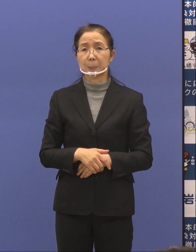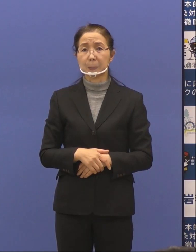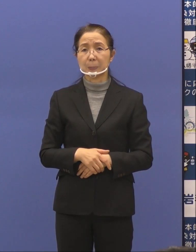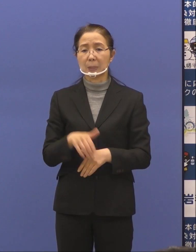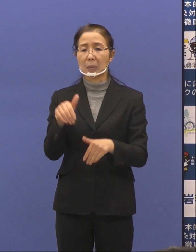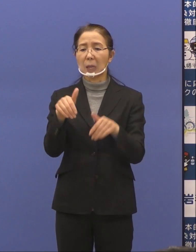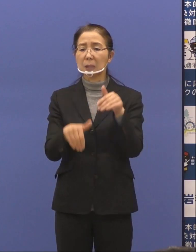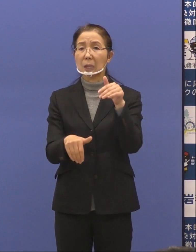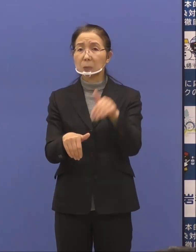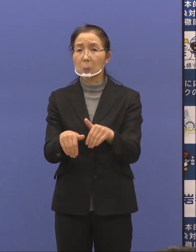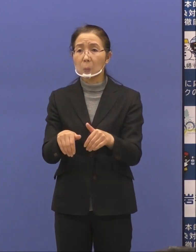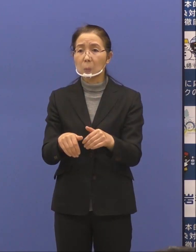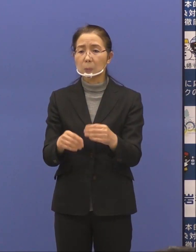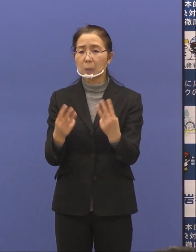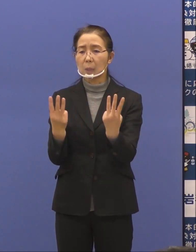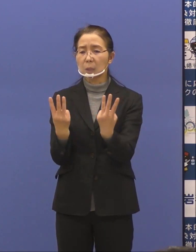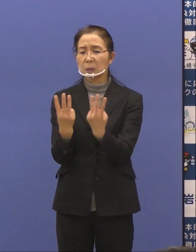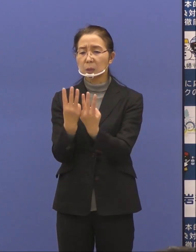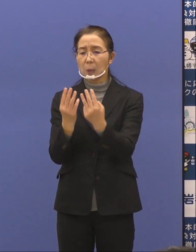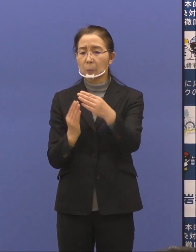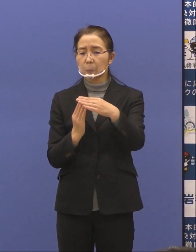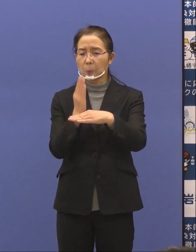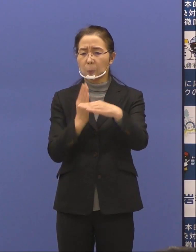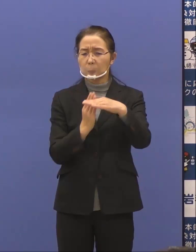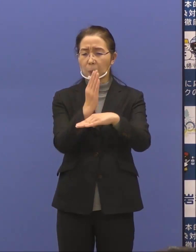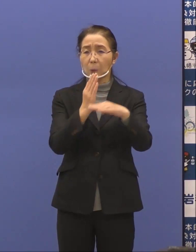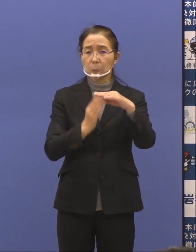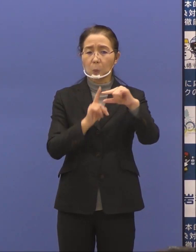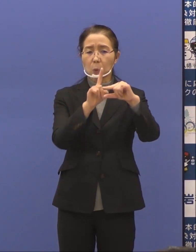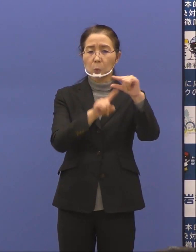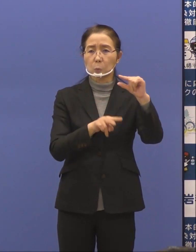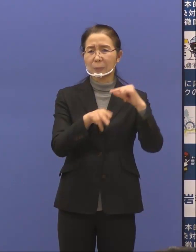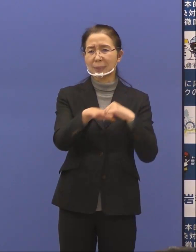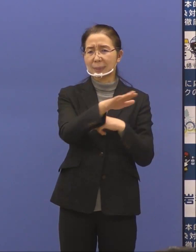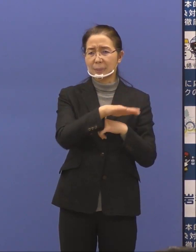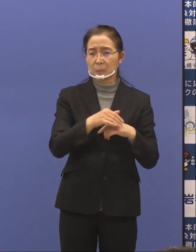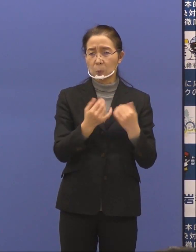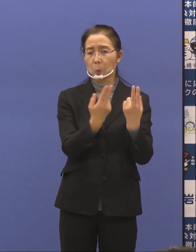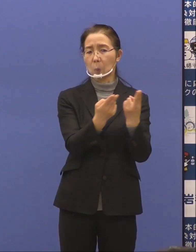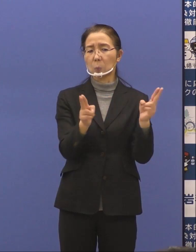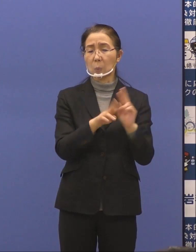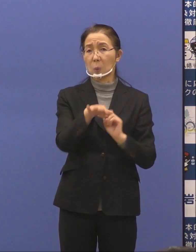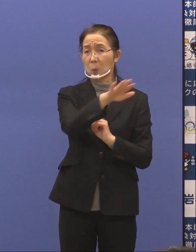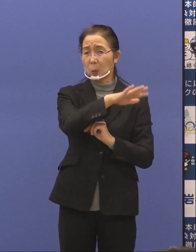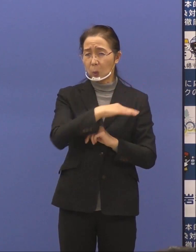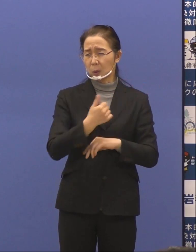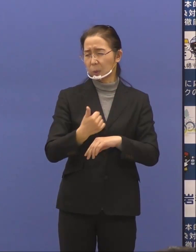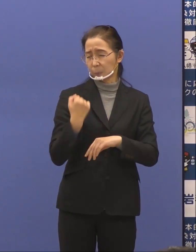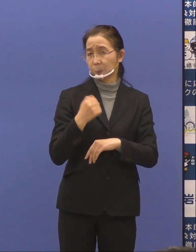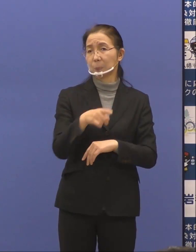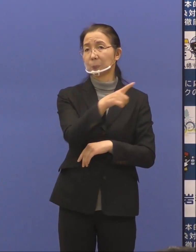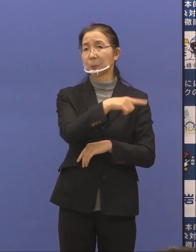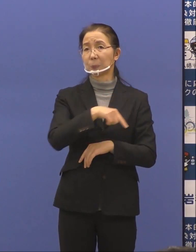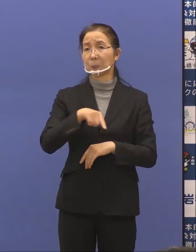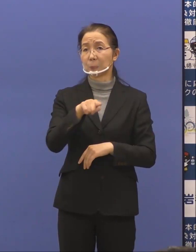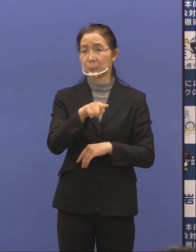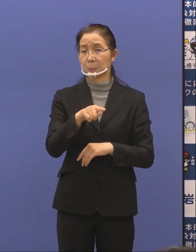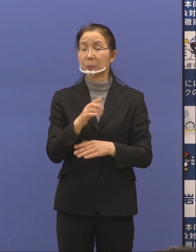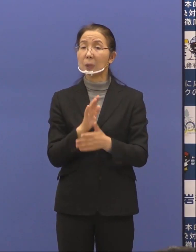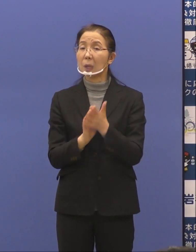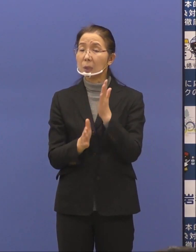選挙で多数を取っている自民党を中心とした勢力なわけですけれども、改め